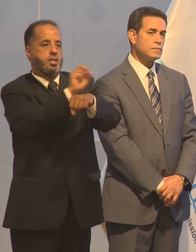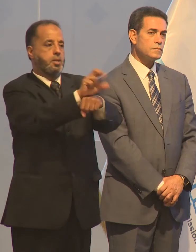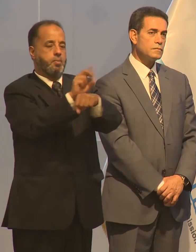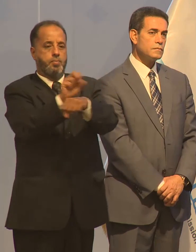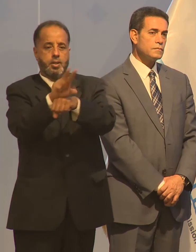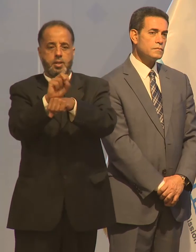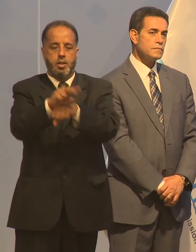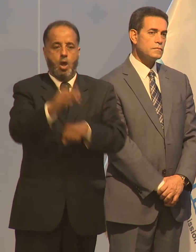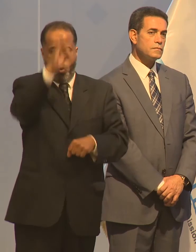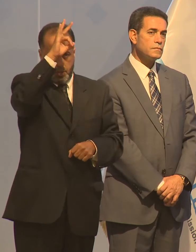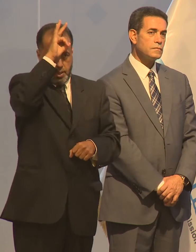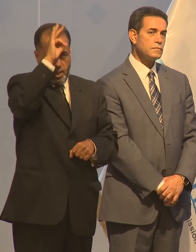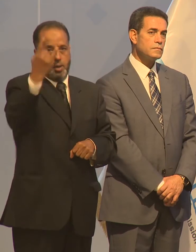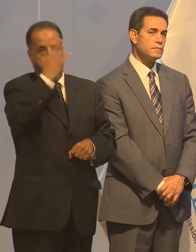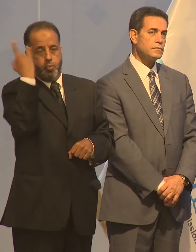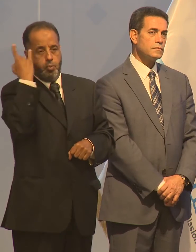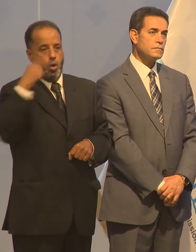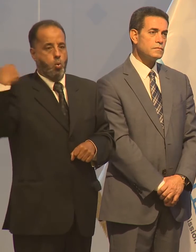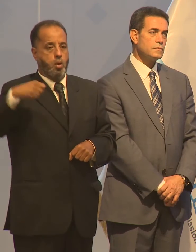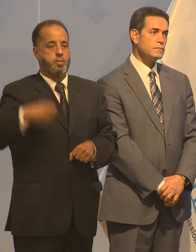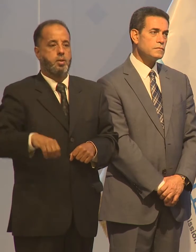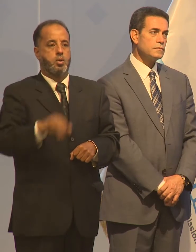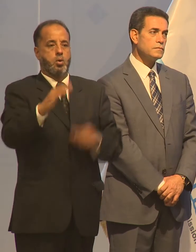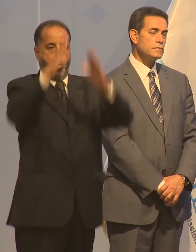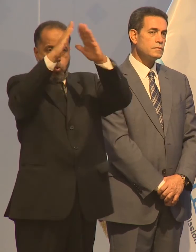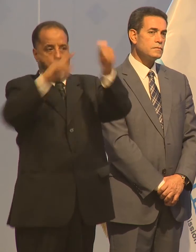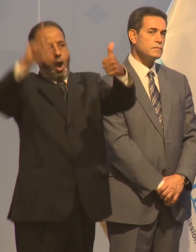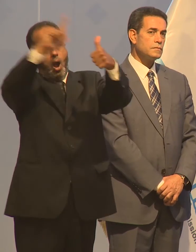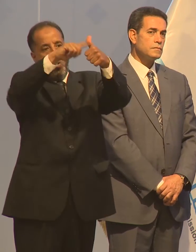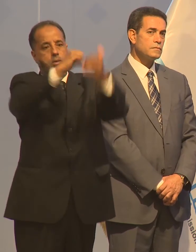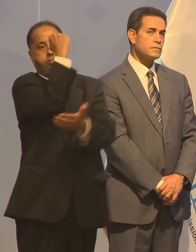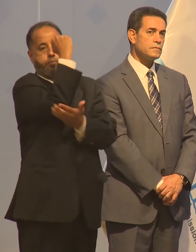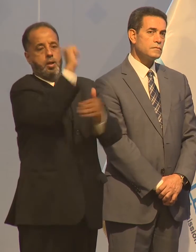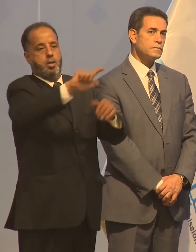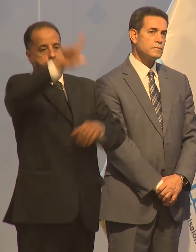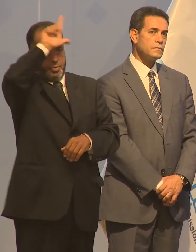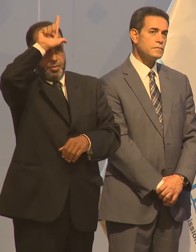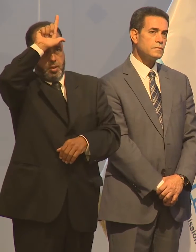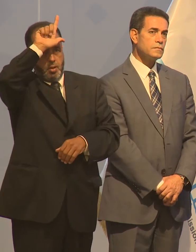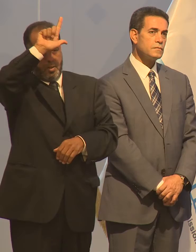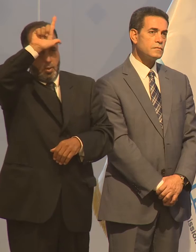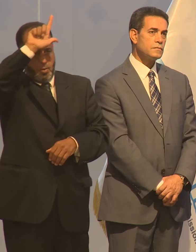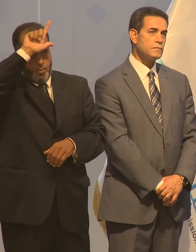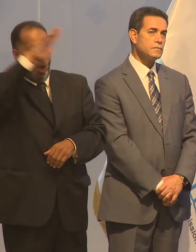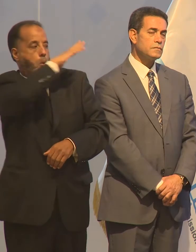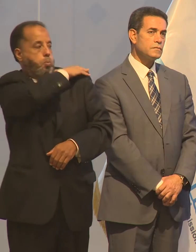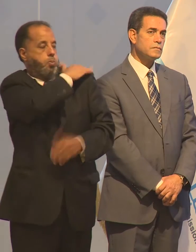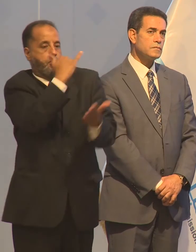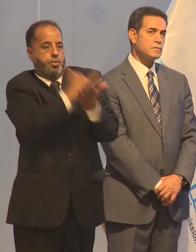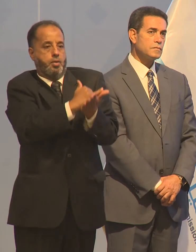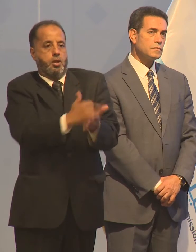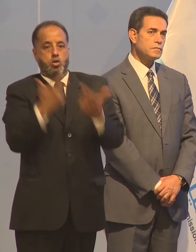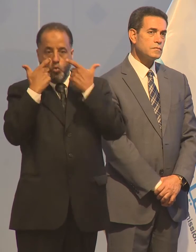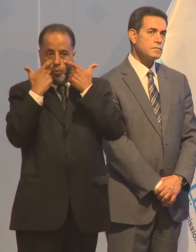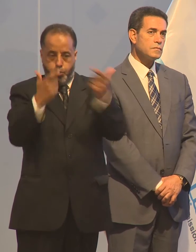ضمن من خلال وزارة الداخلية، وبدأوا بشكل هرمي من فوق بالضباط المسؤولين على التأمين